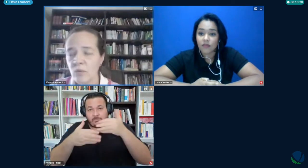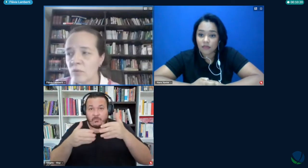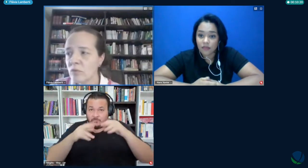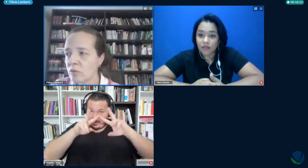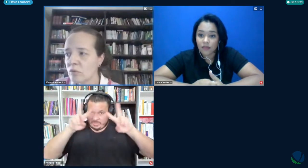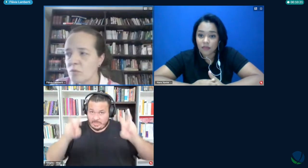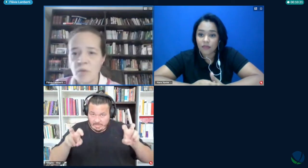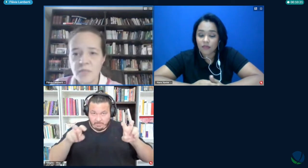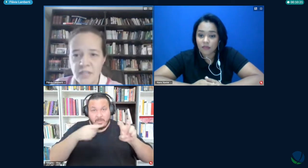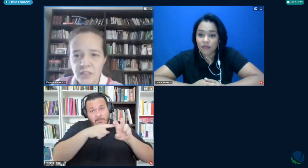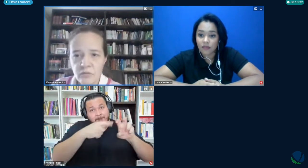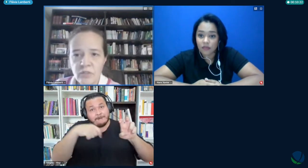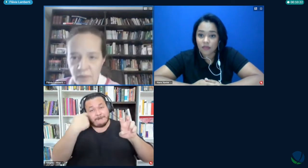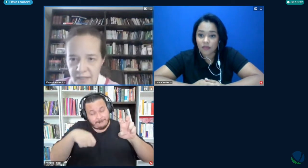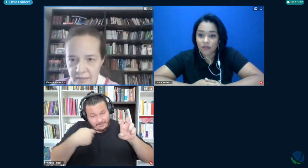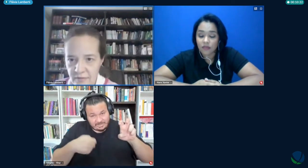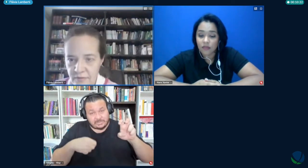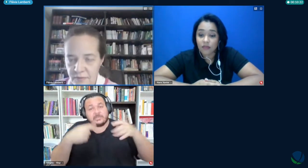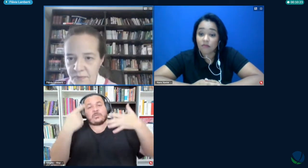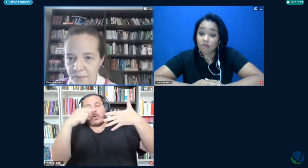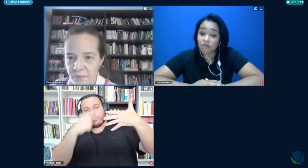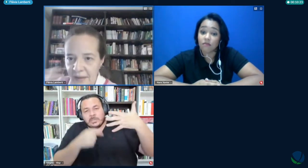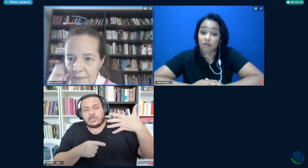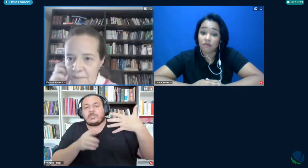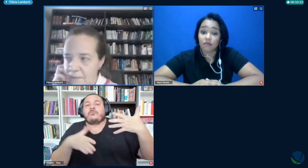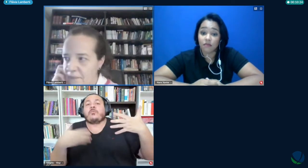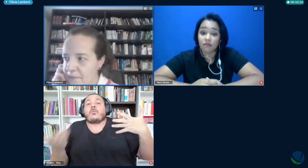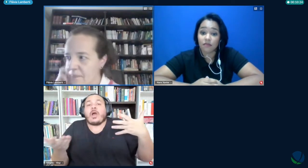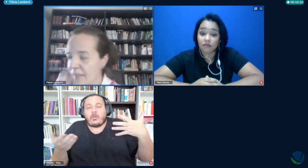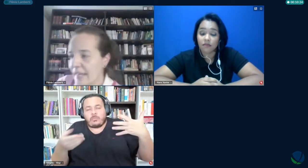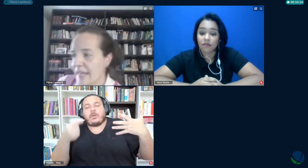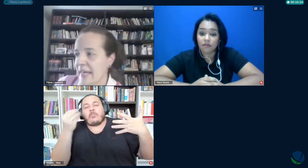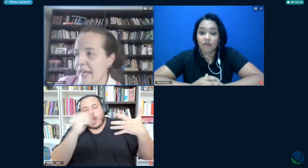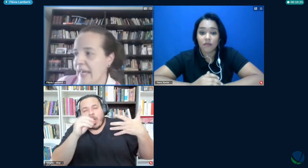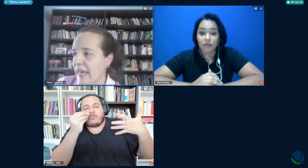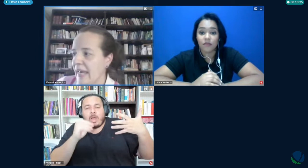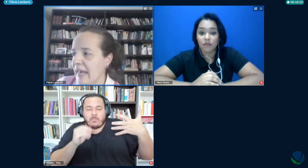tema, os meus objetivos são esses, né?